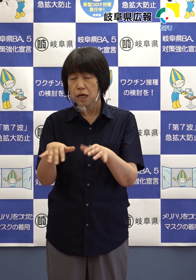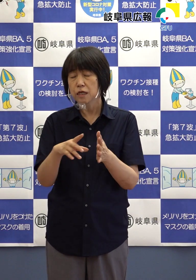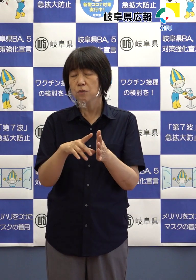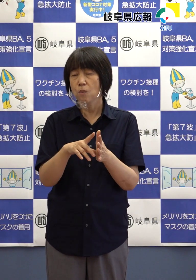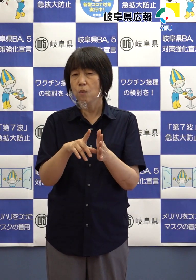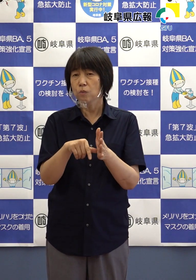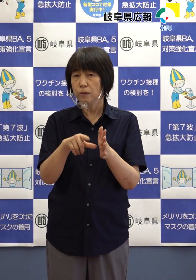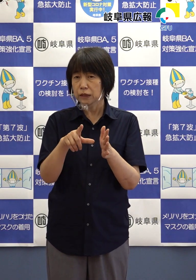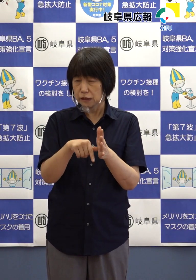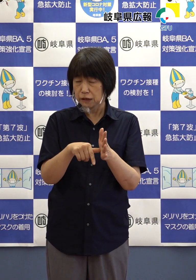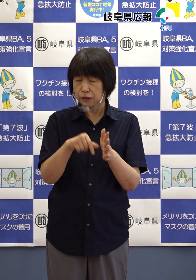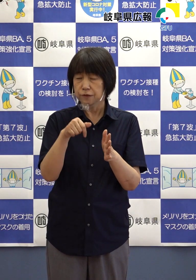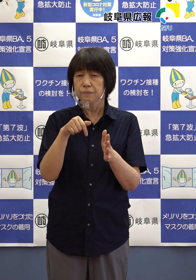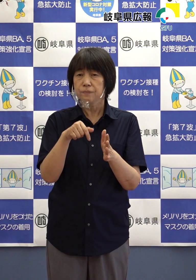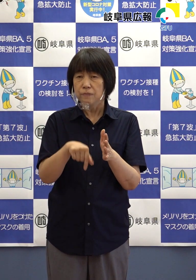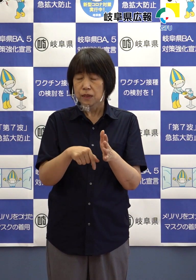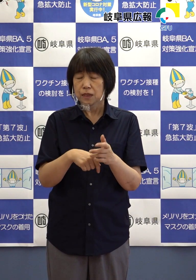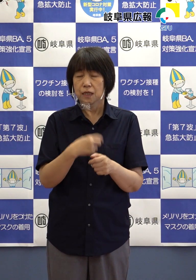社会性